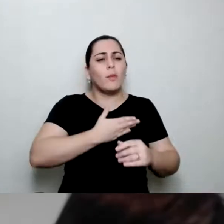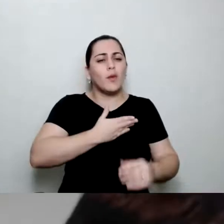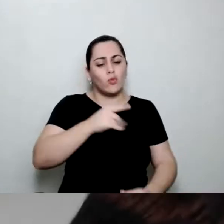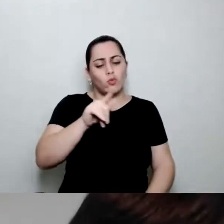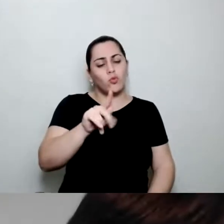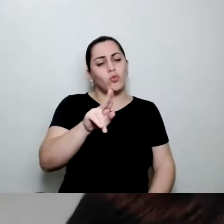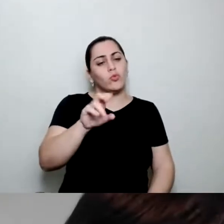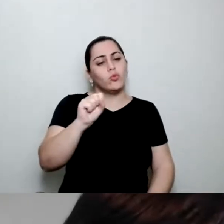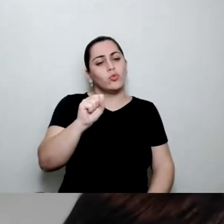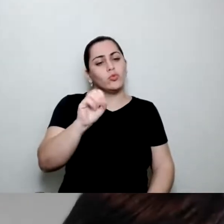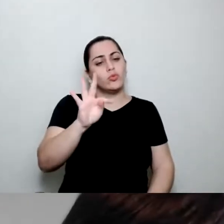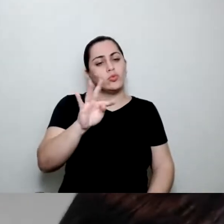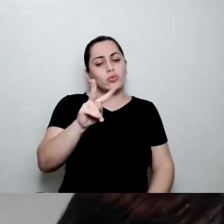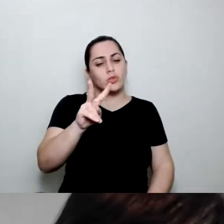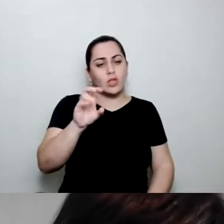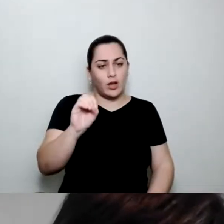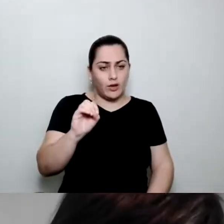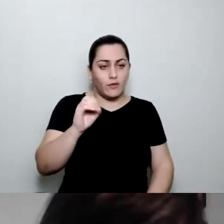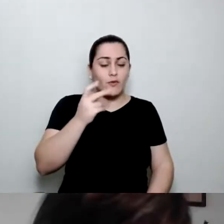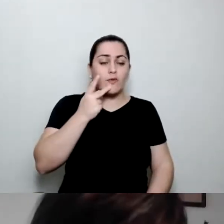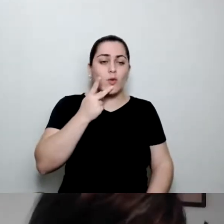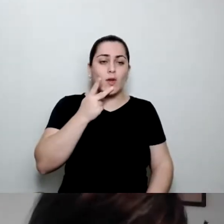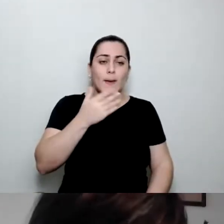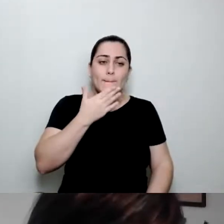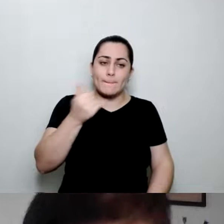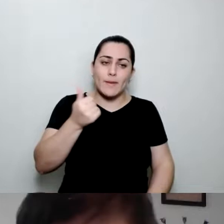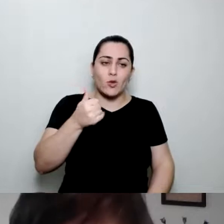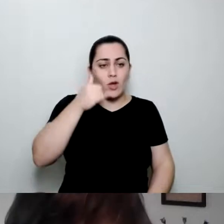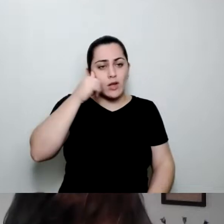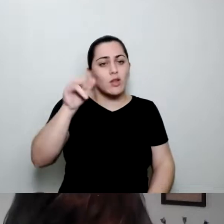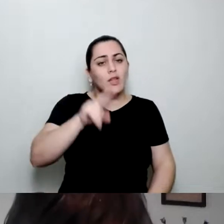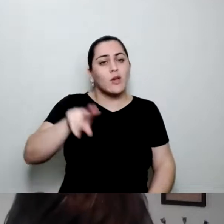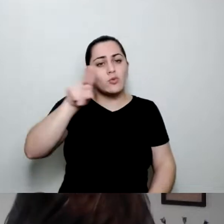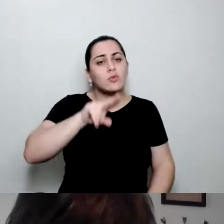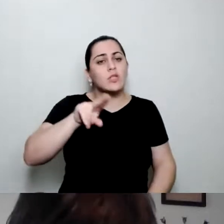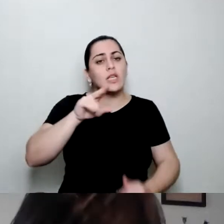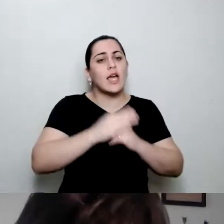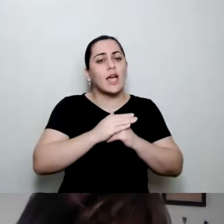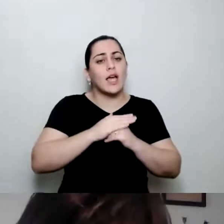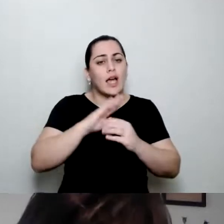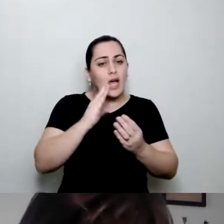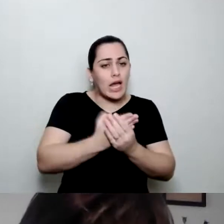que comentou que é sempre melhor não usar os formatos de arquivo proprietários. E